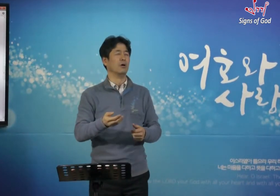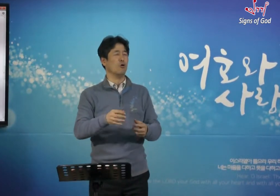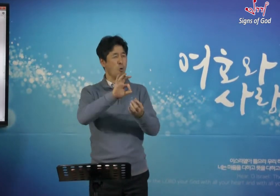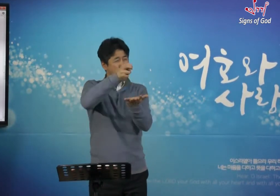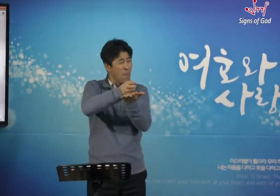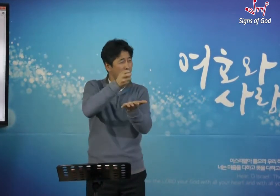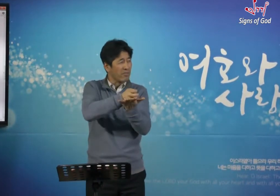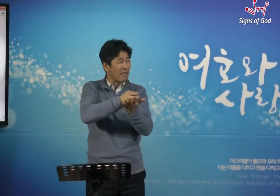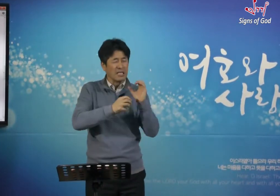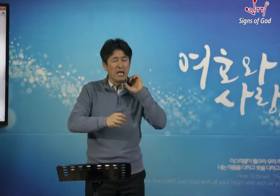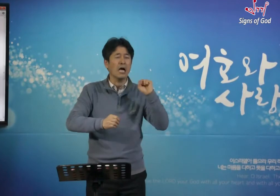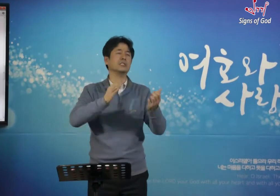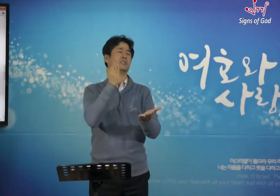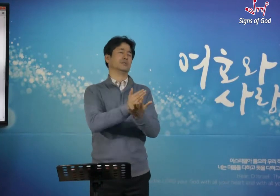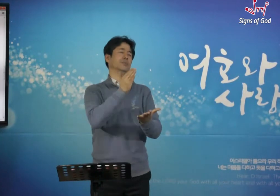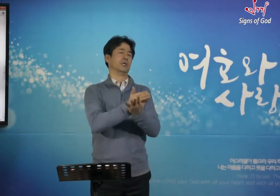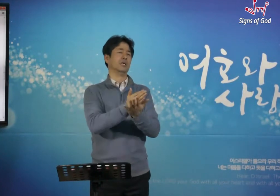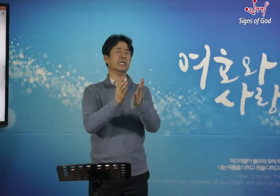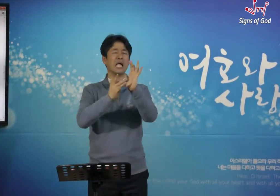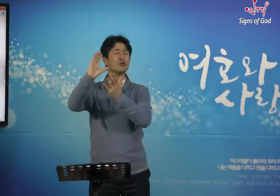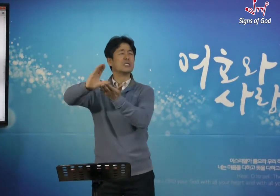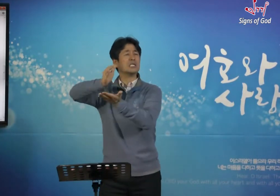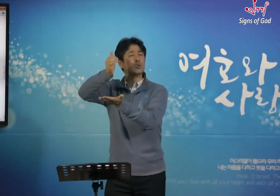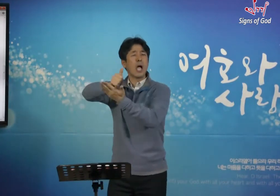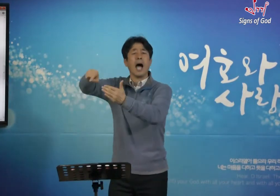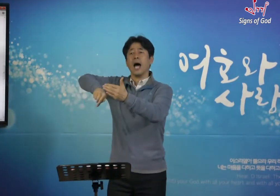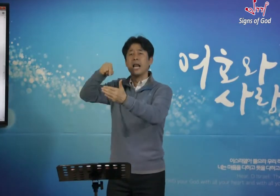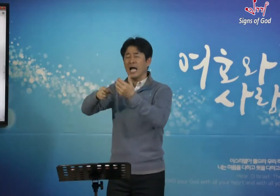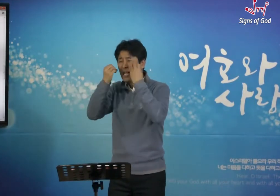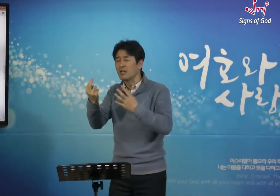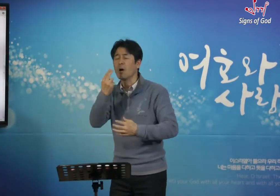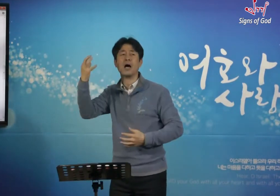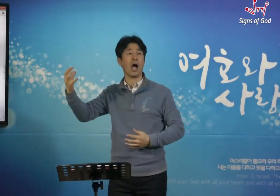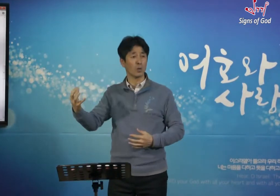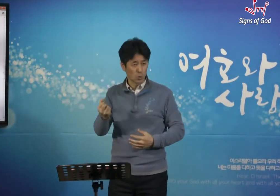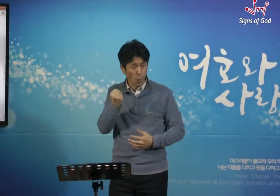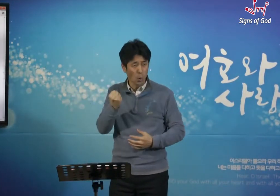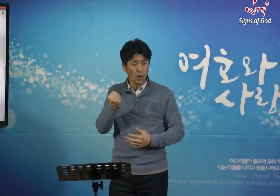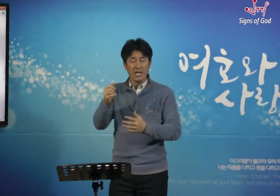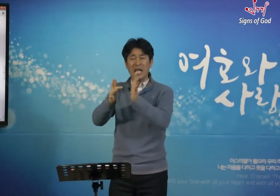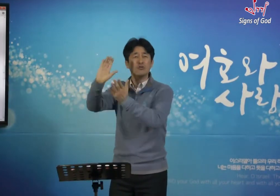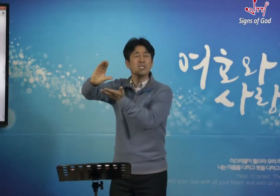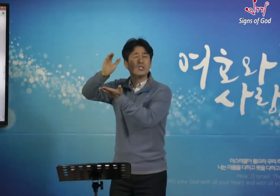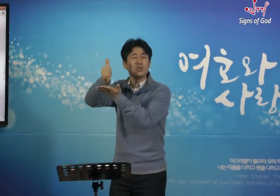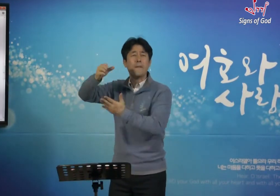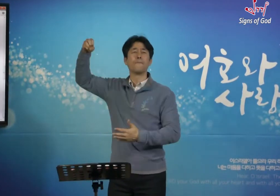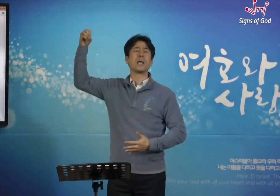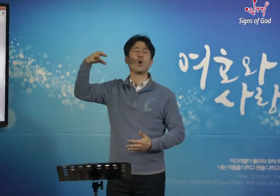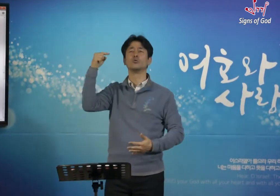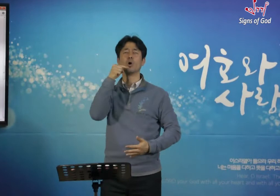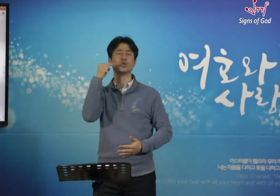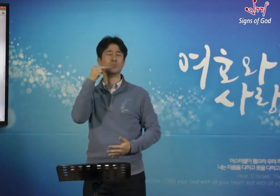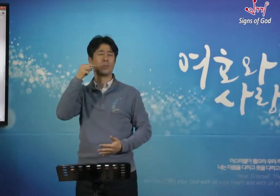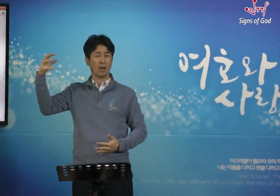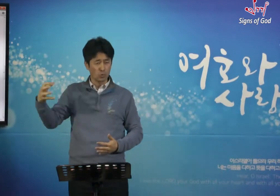우리가 사랑하는 농인 여러분, 율법 안에 거하지 말고 이제는 예수 그리스도 안에서 새